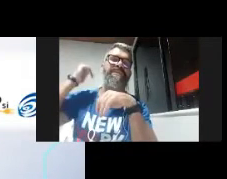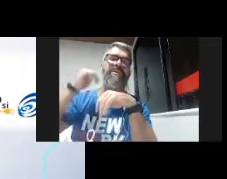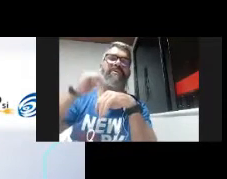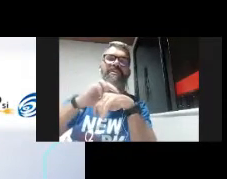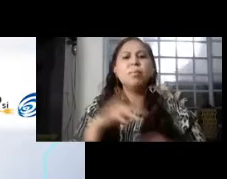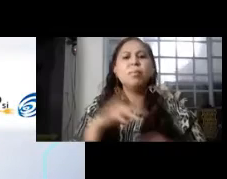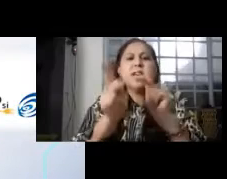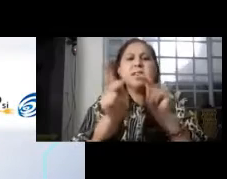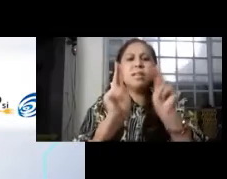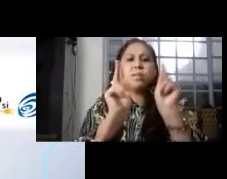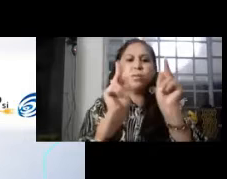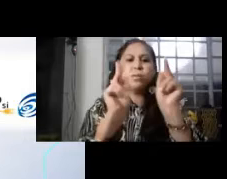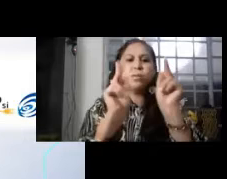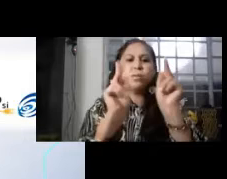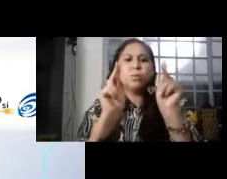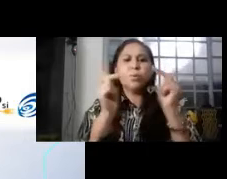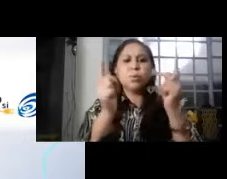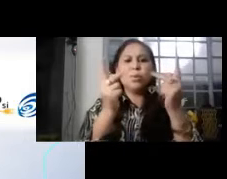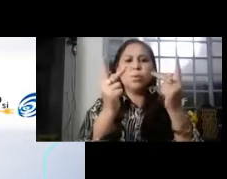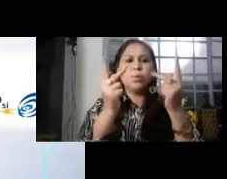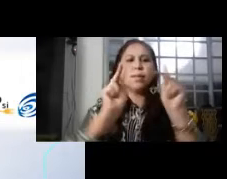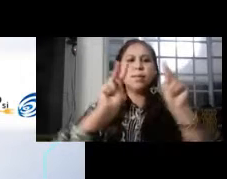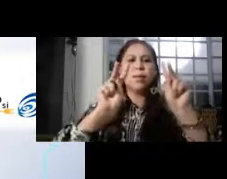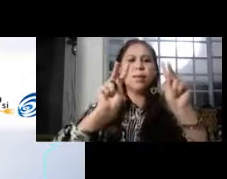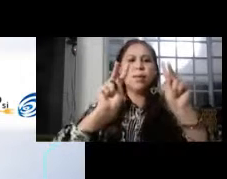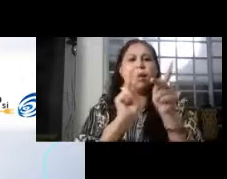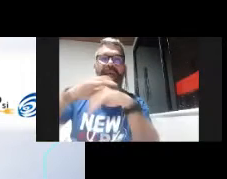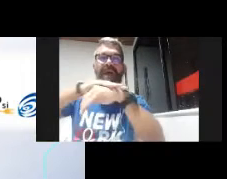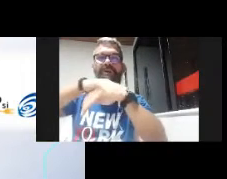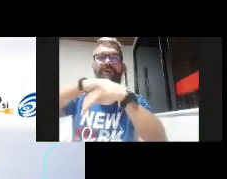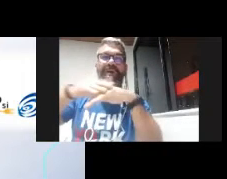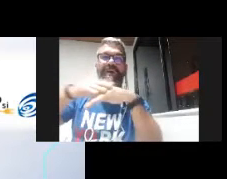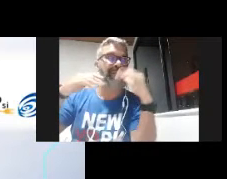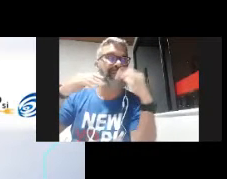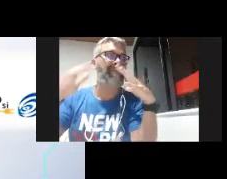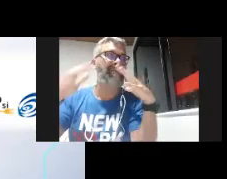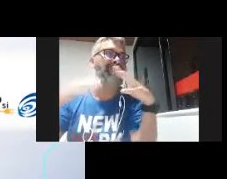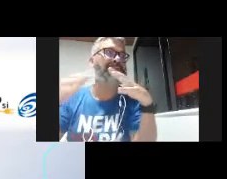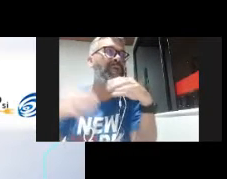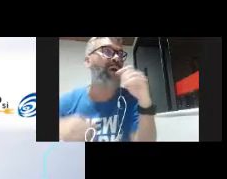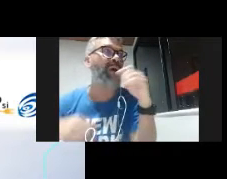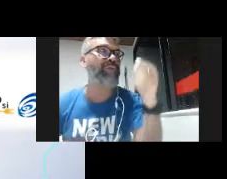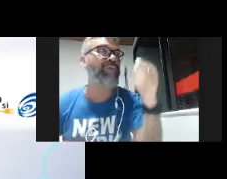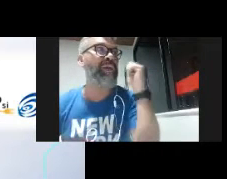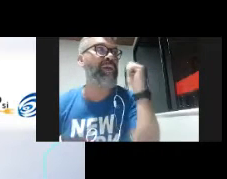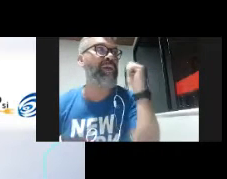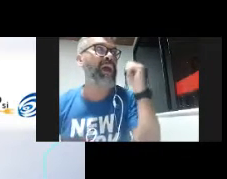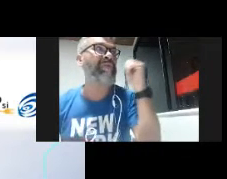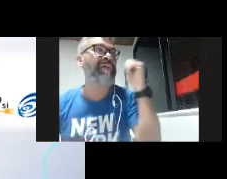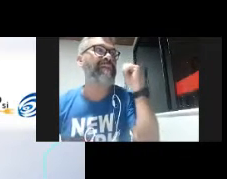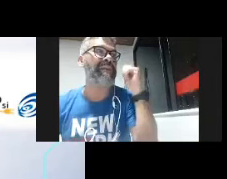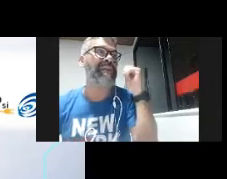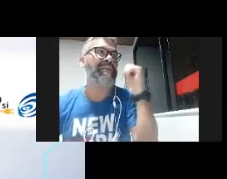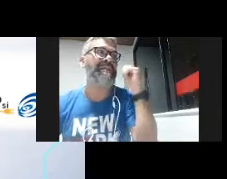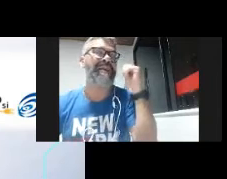fica como? A conversa de surdos é assim, dois Não, p. digo assim, a conversa, assim, se eu estivesse conversando, ó, a